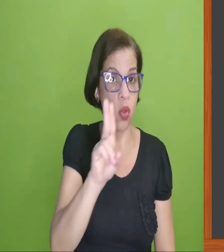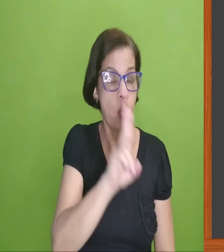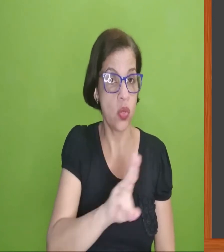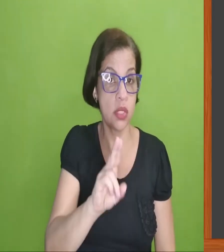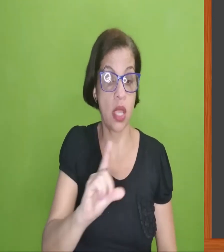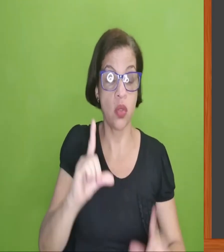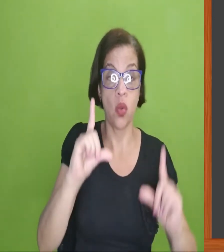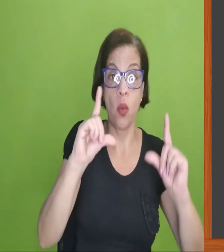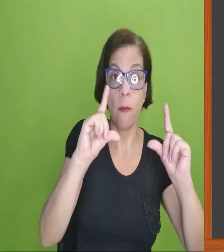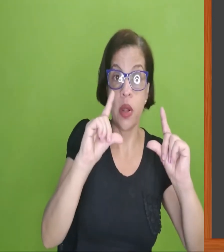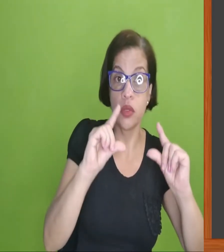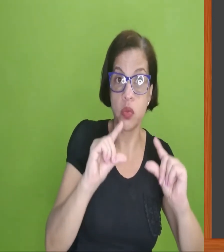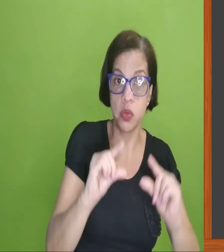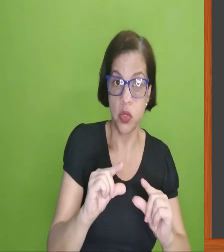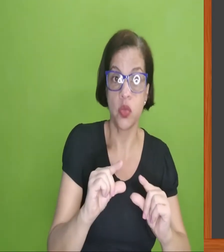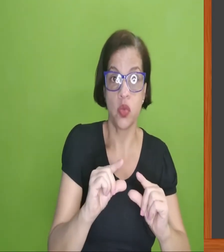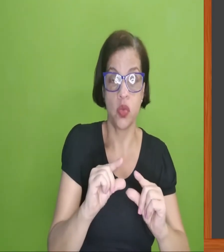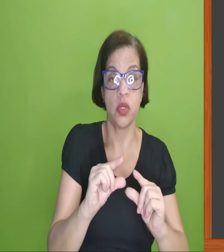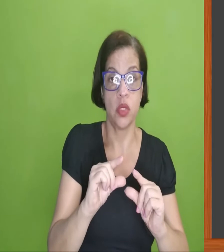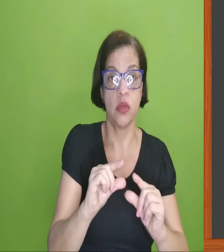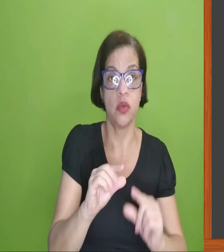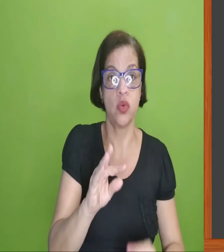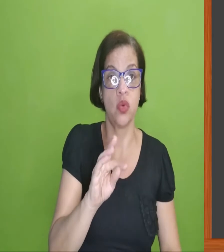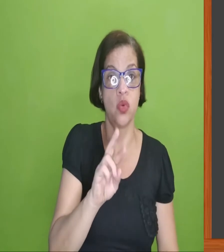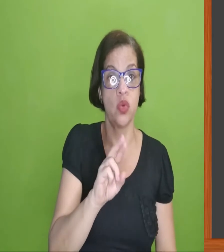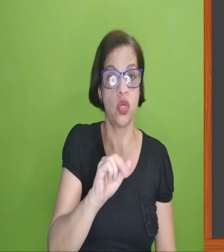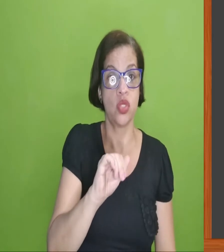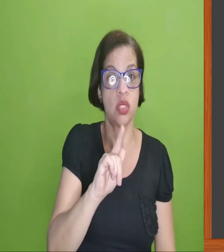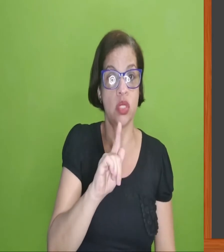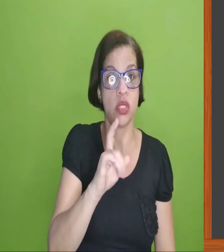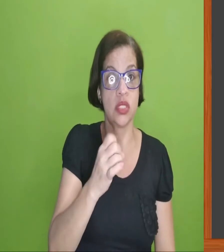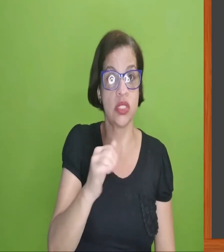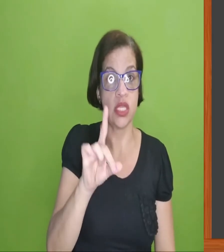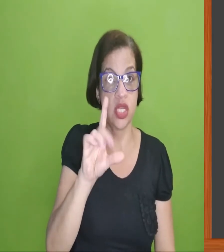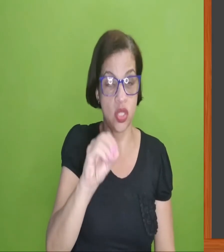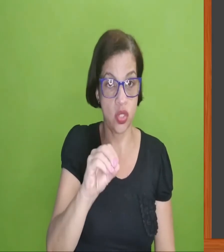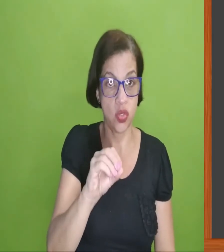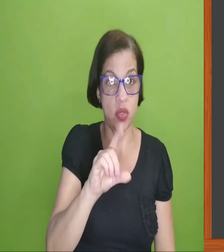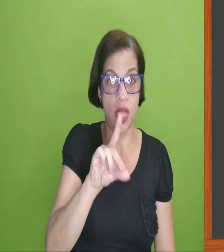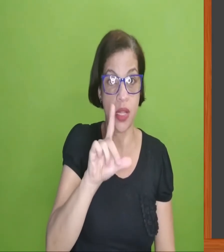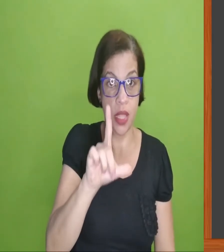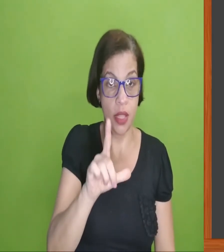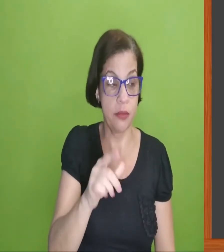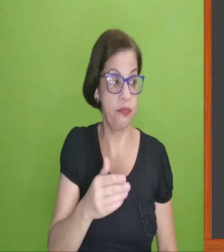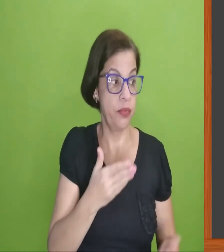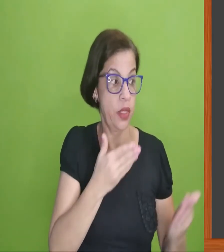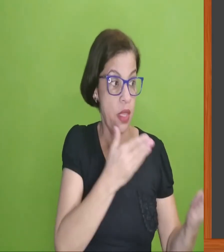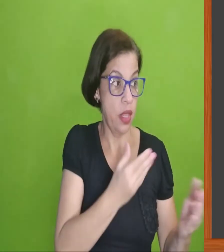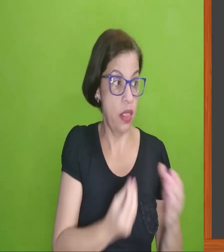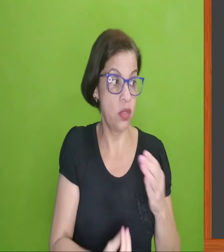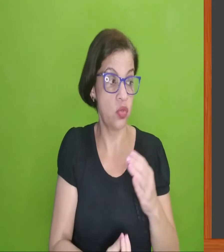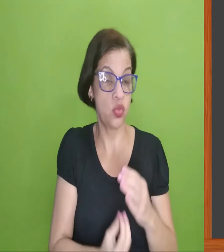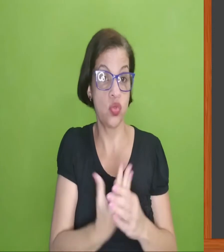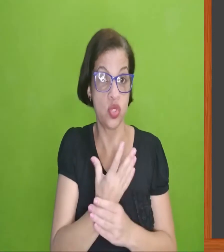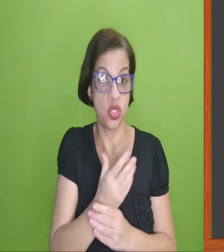reduzir os níveis plasmáticos de triglicerídeos e VLDL. Os fibratos são derivados do